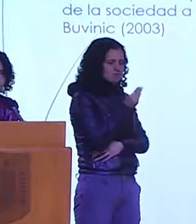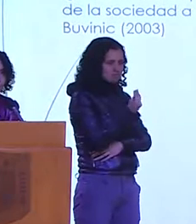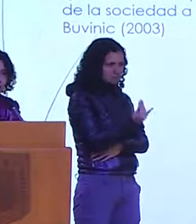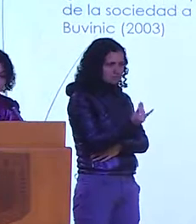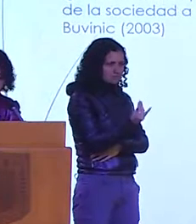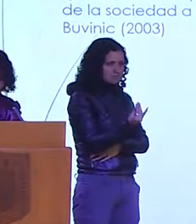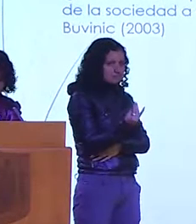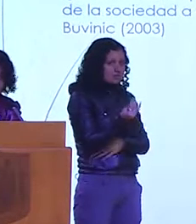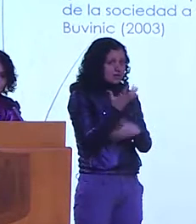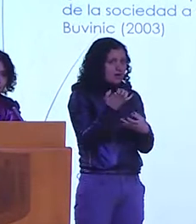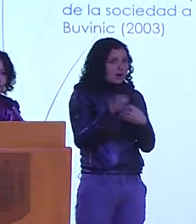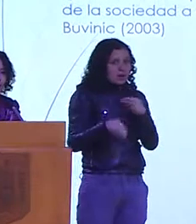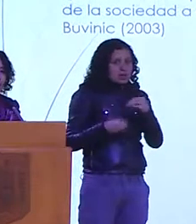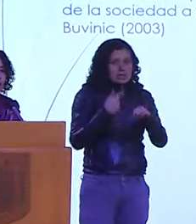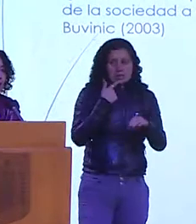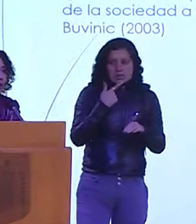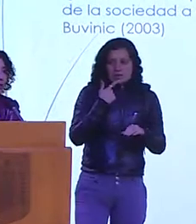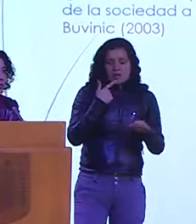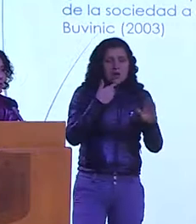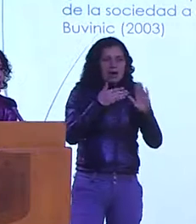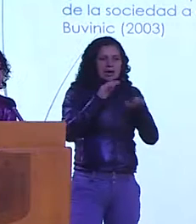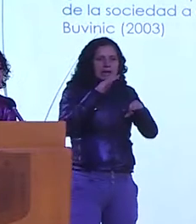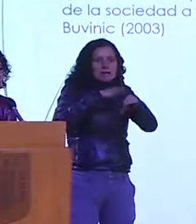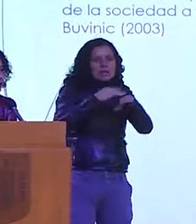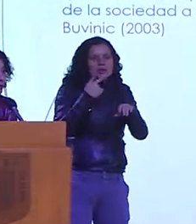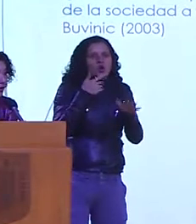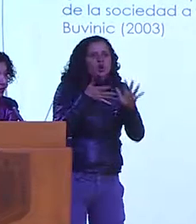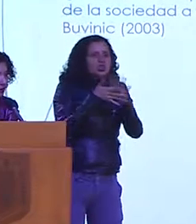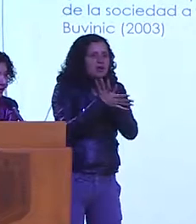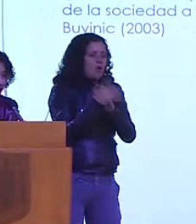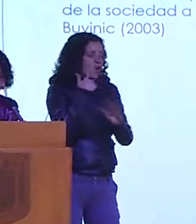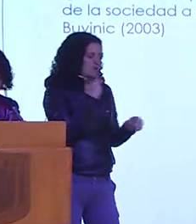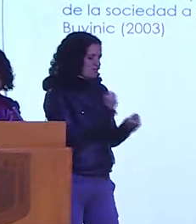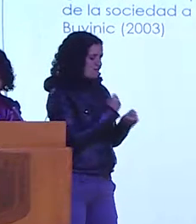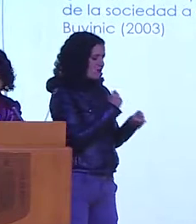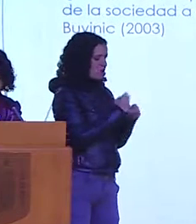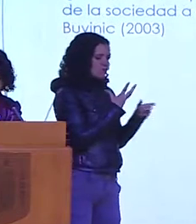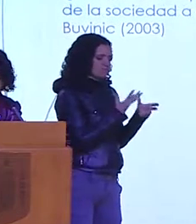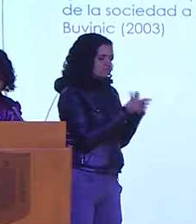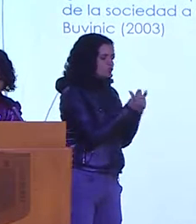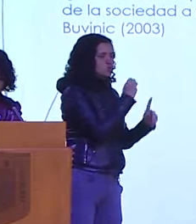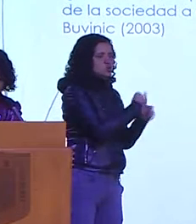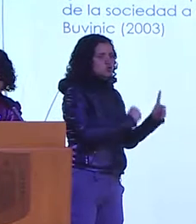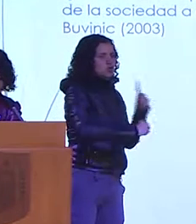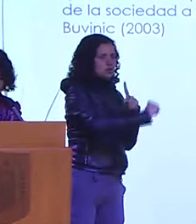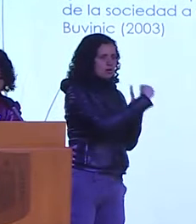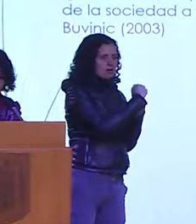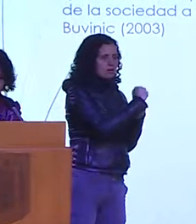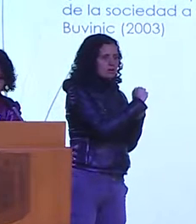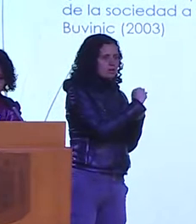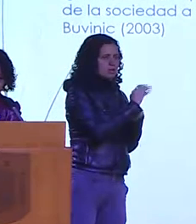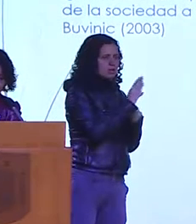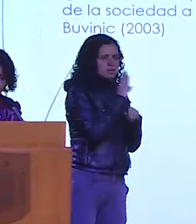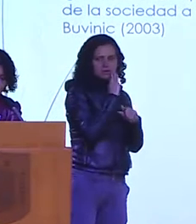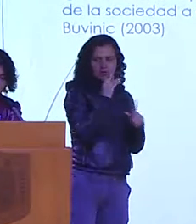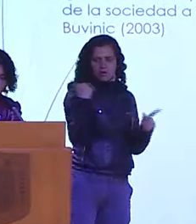Quisiera hacer una referencia al trabajo de inclusión social que desarrolla